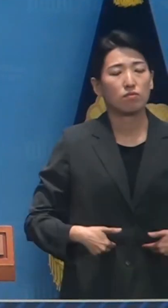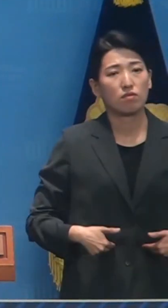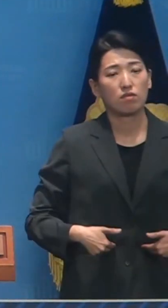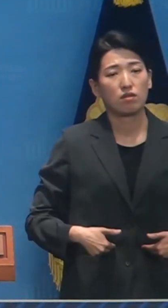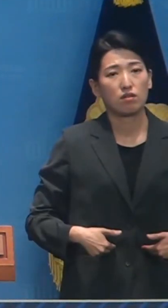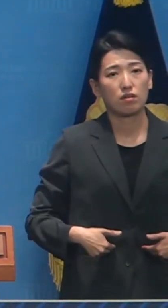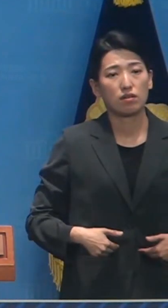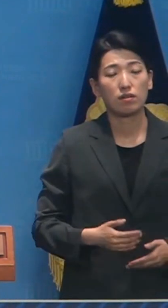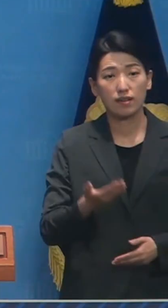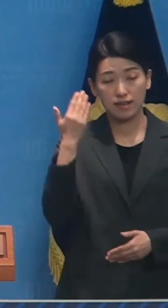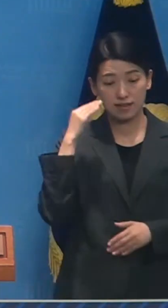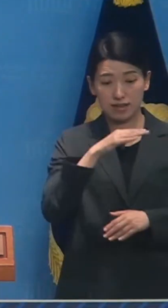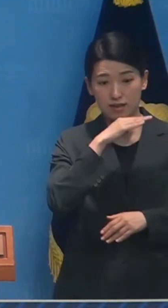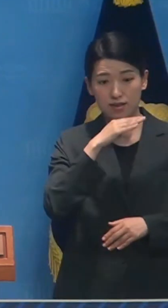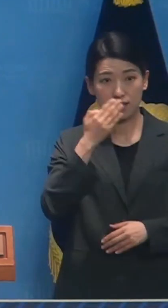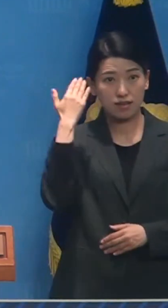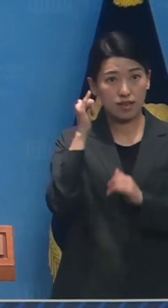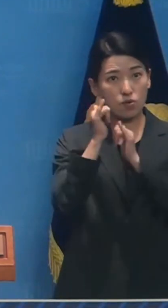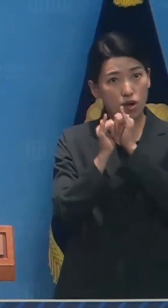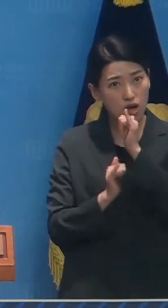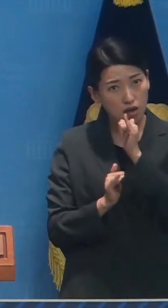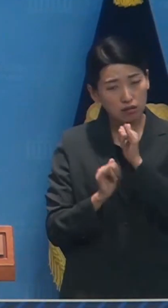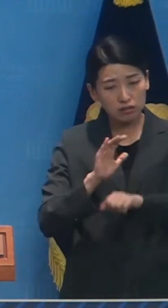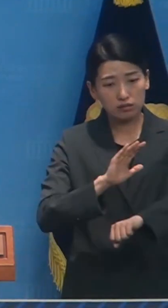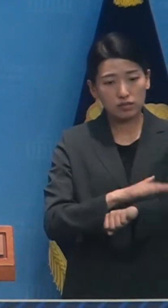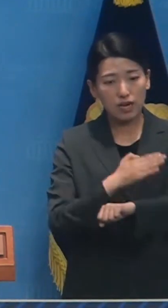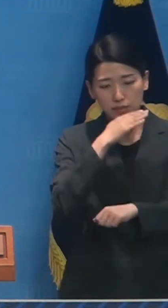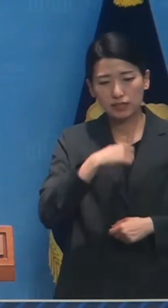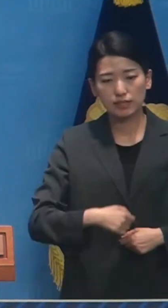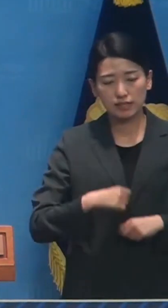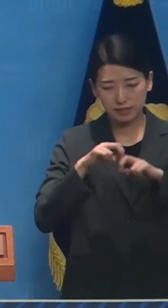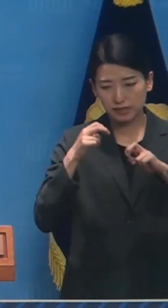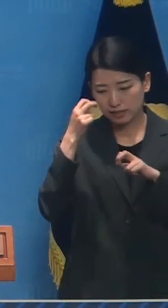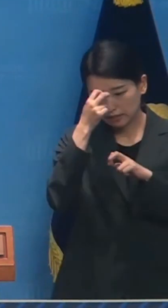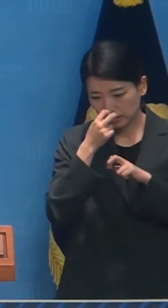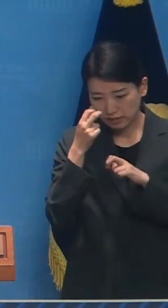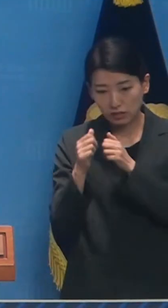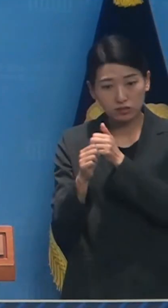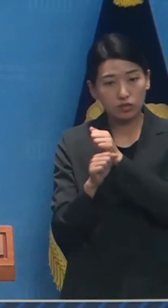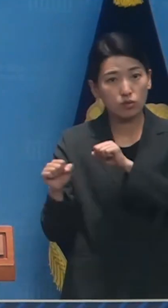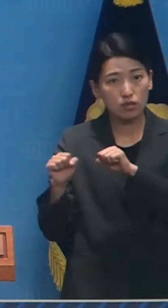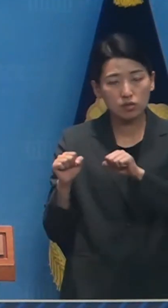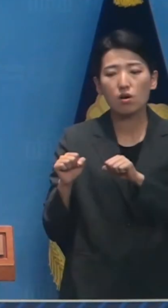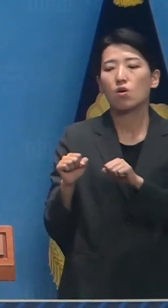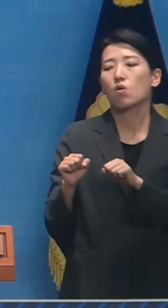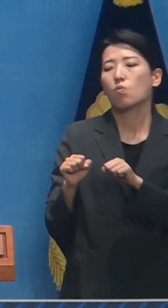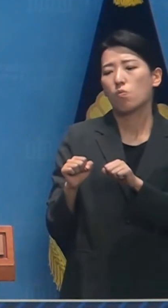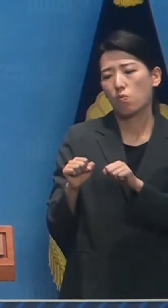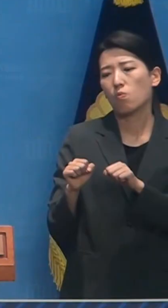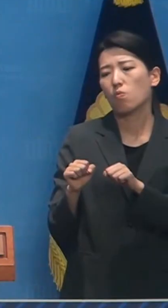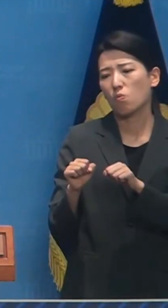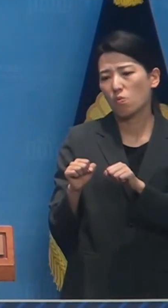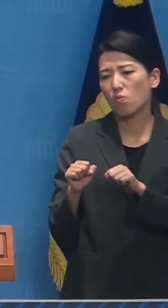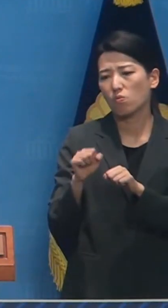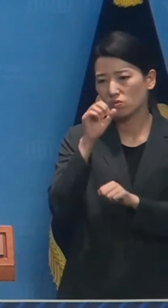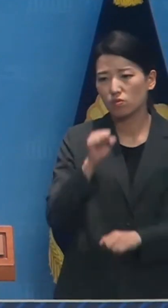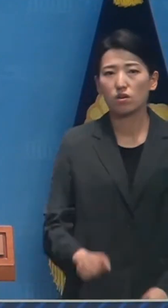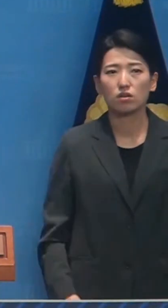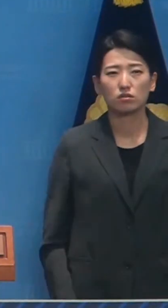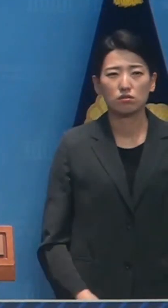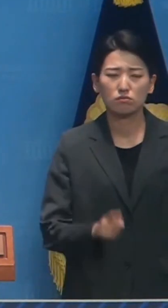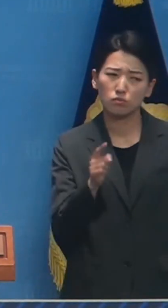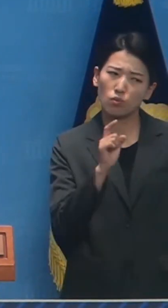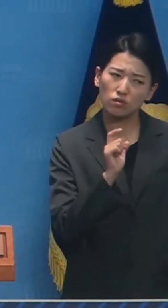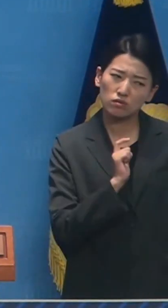기본법을 통하여 법은 시대를 관통하는 살아있는 양심을 보여주었고, 중대한 사건,